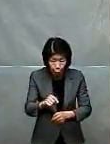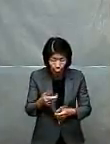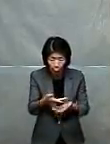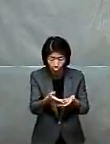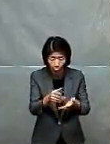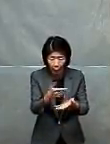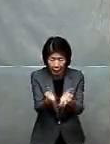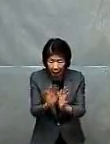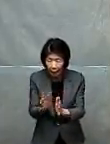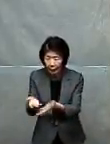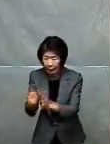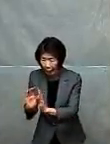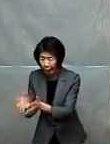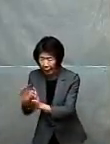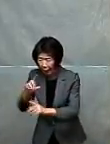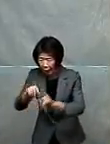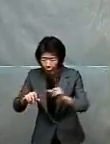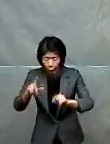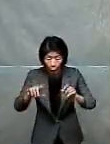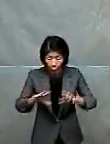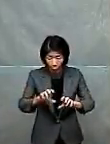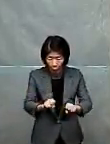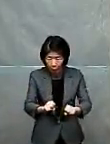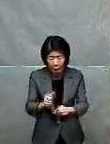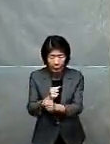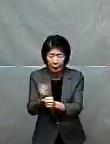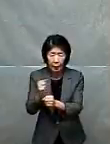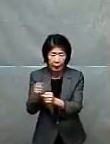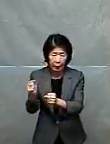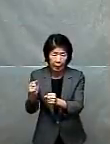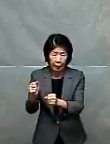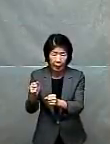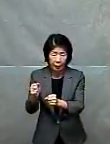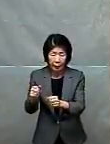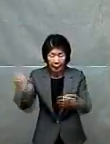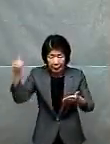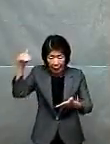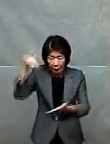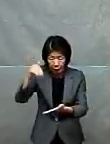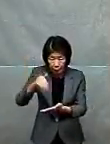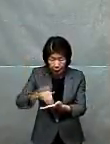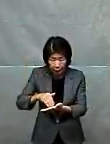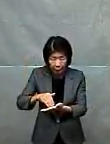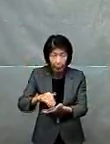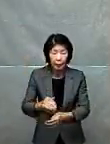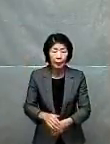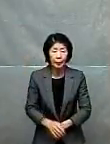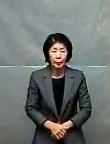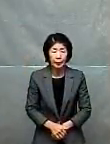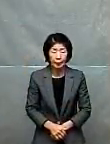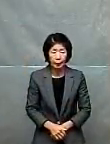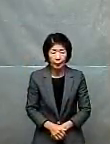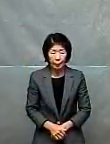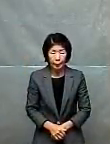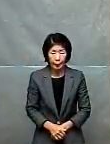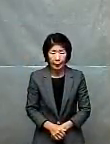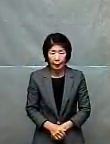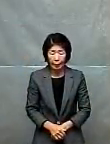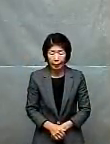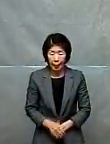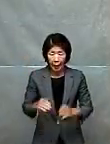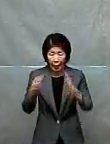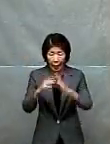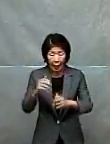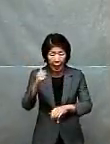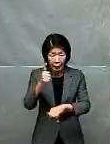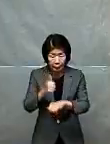体があって把握しきれてないところから、いろんなその最終的には、あの会場費と